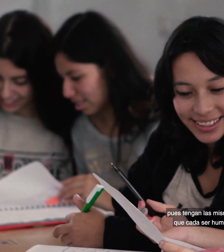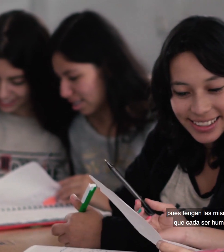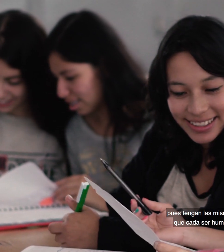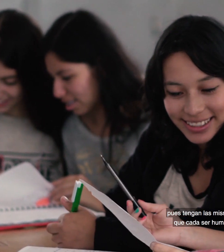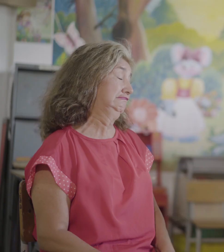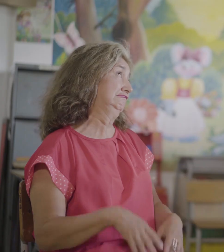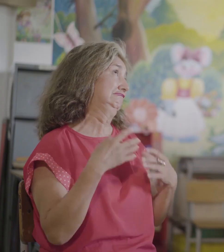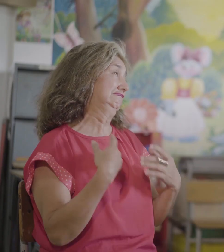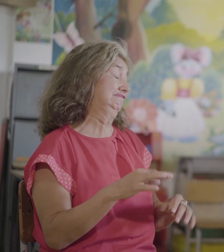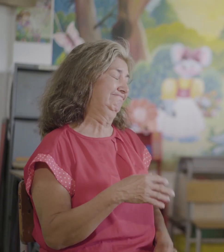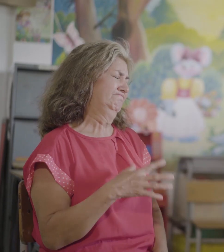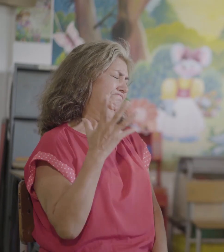tener.